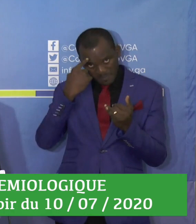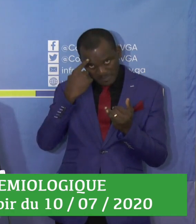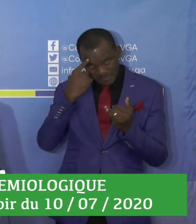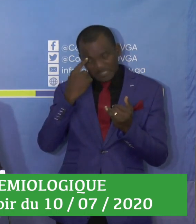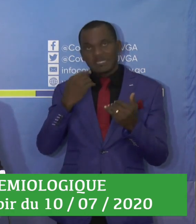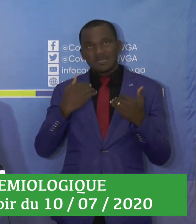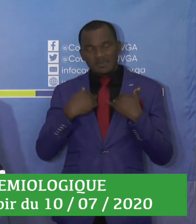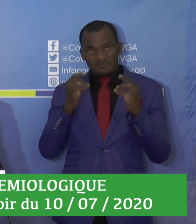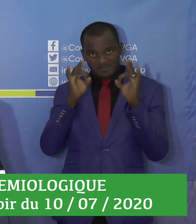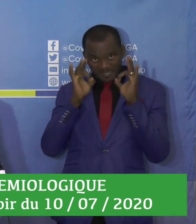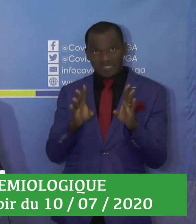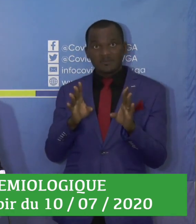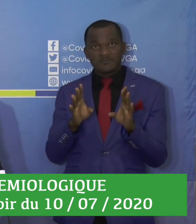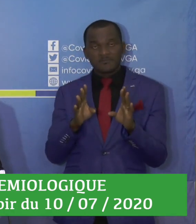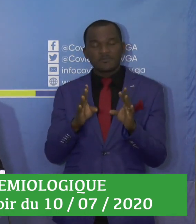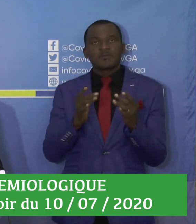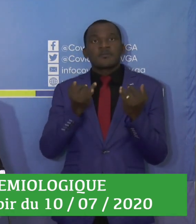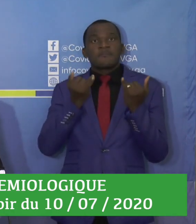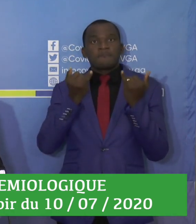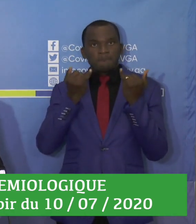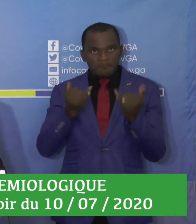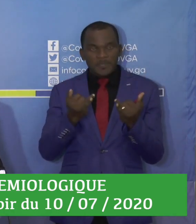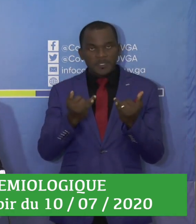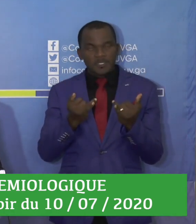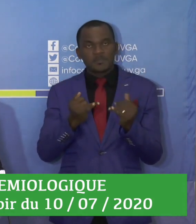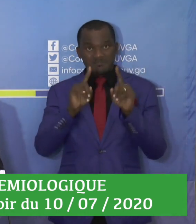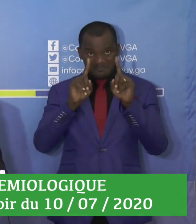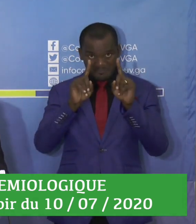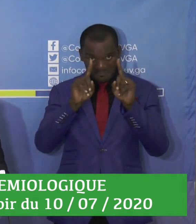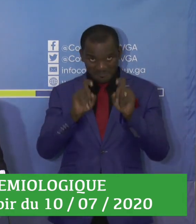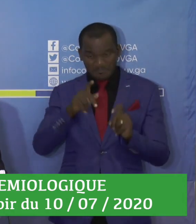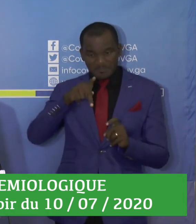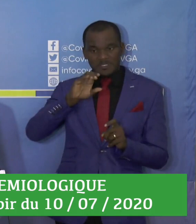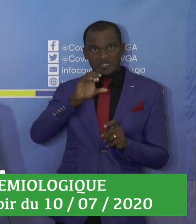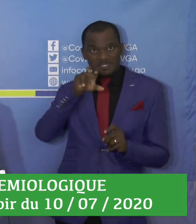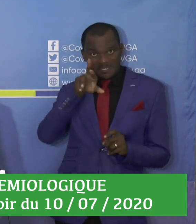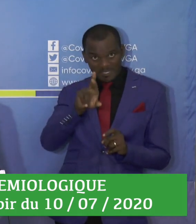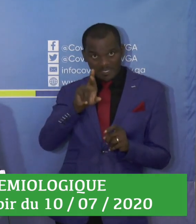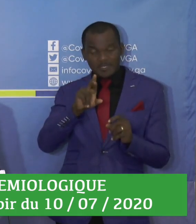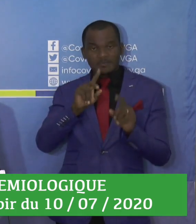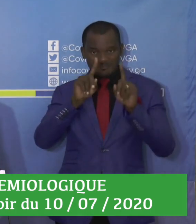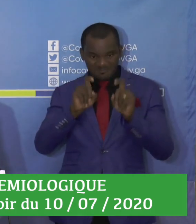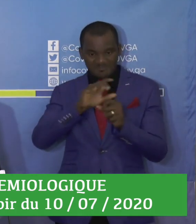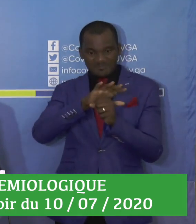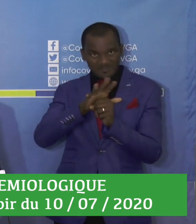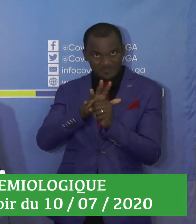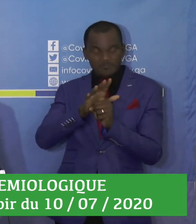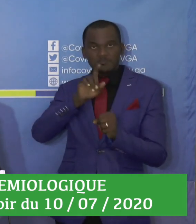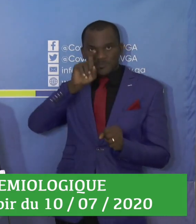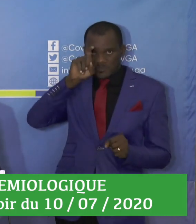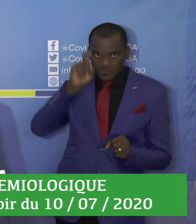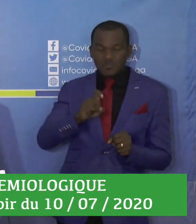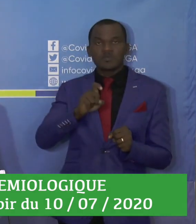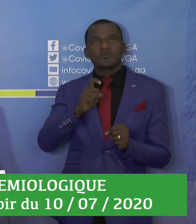élevé. À cet effet, le test PCR de dépistage de la Covid est obligatoire à